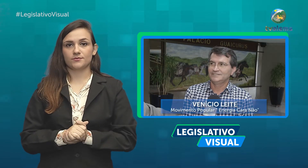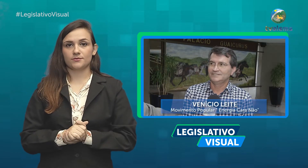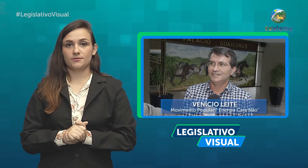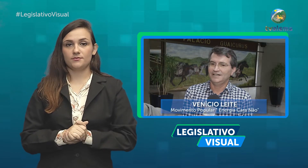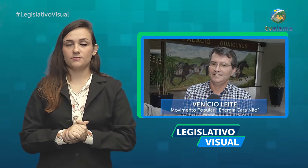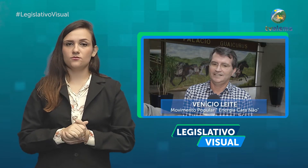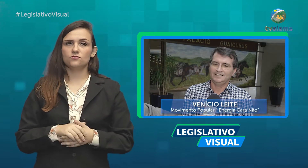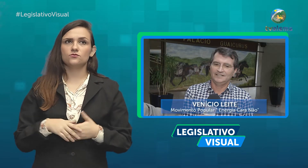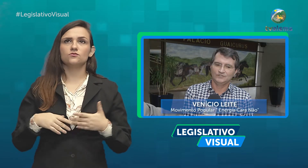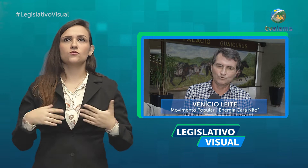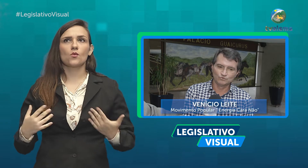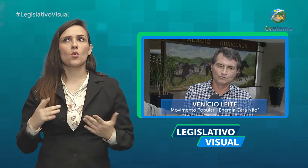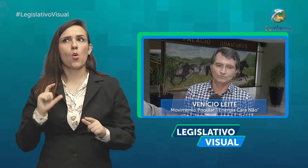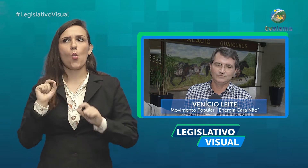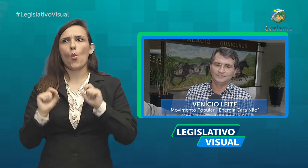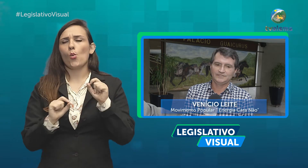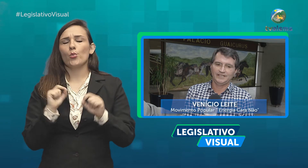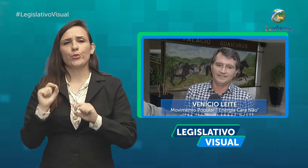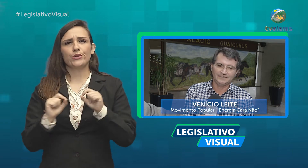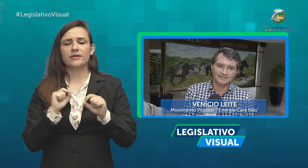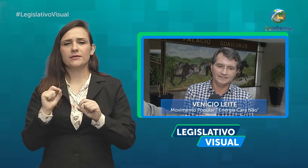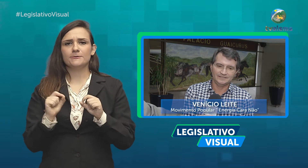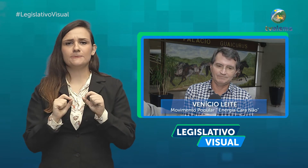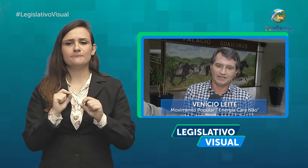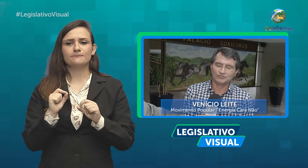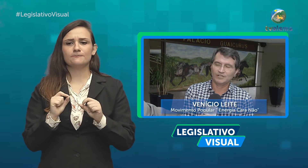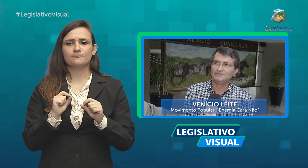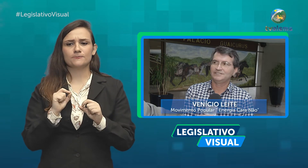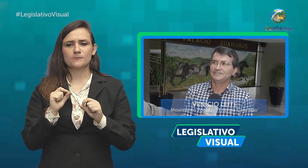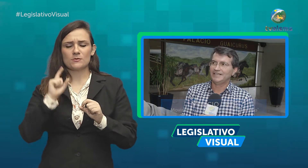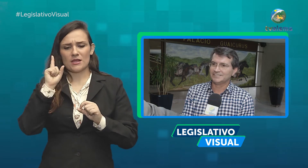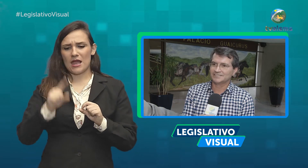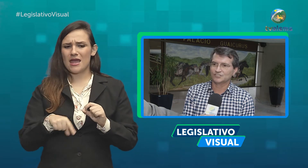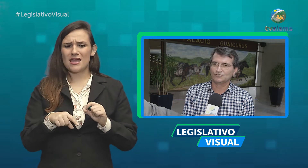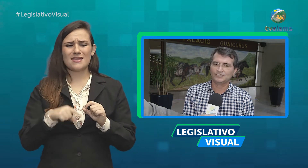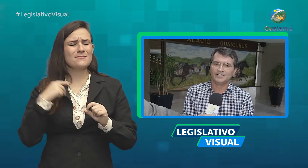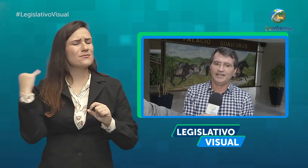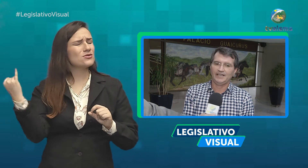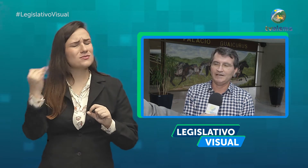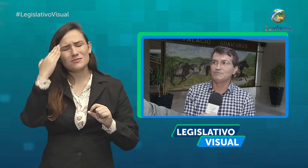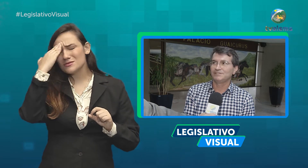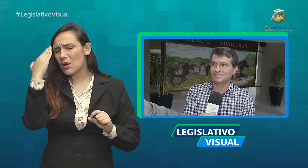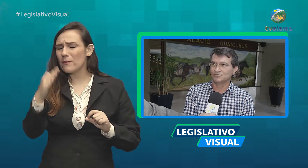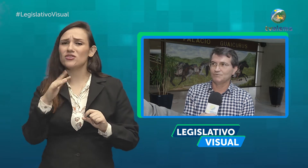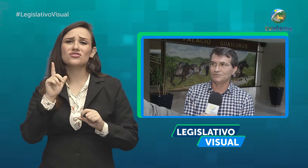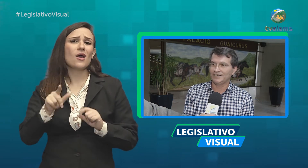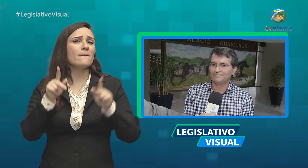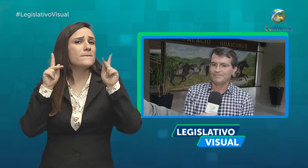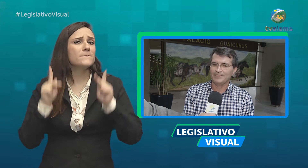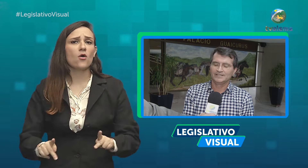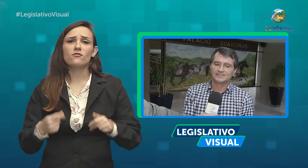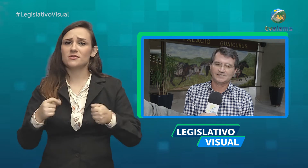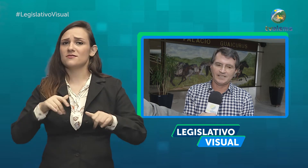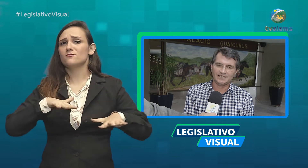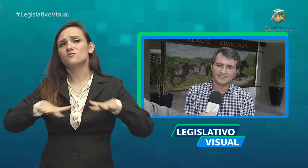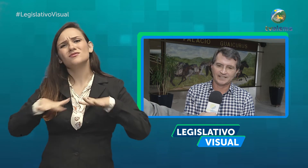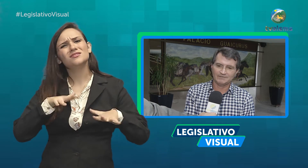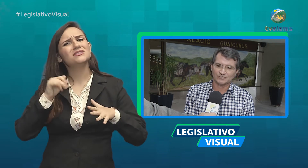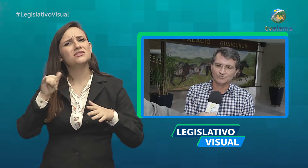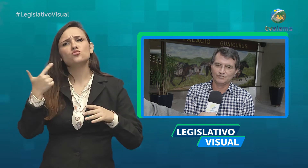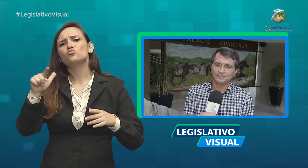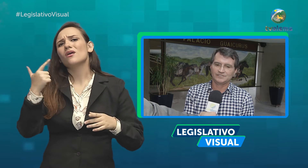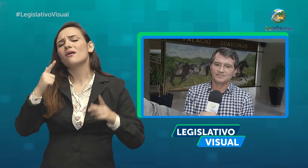move tudo, particularmente nessas questões, é a mobilização popular. Sem